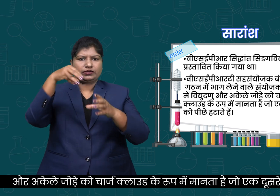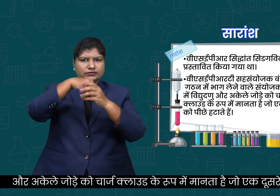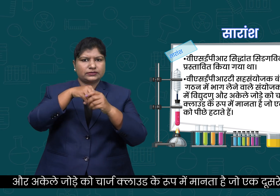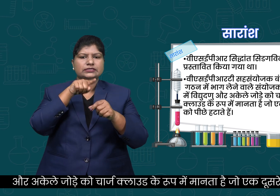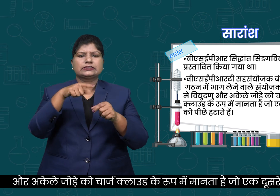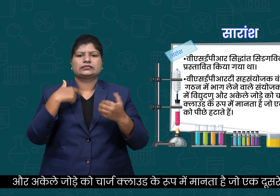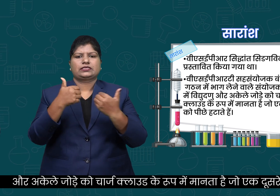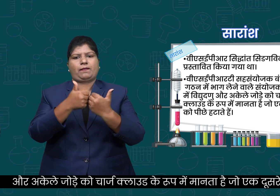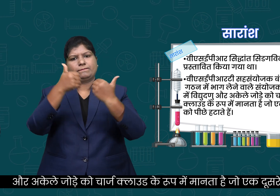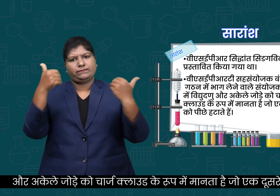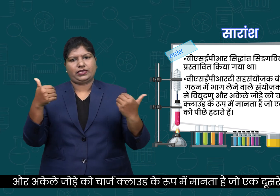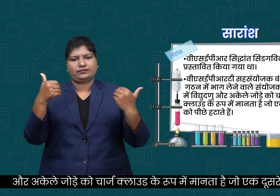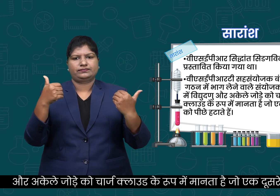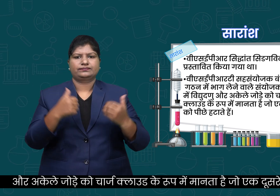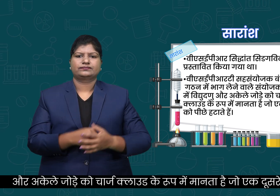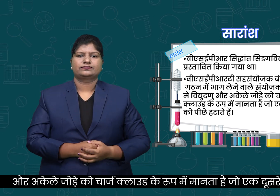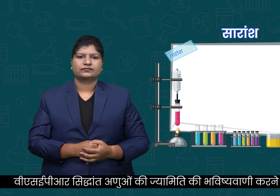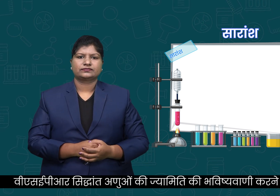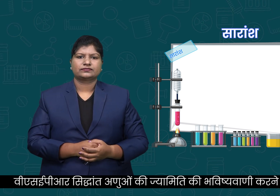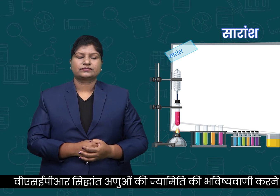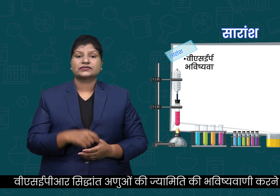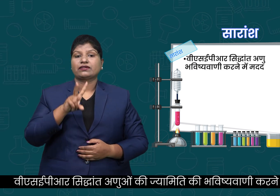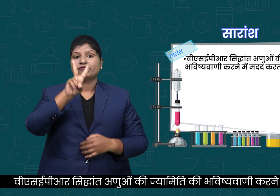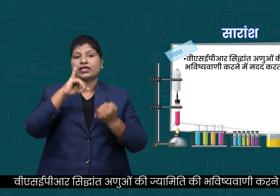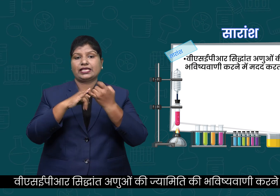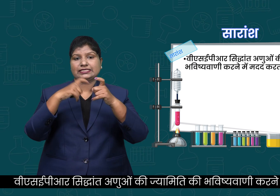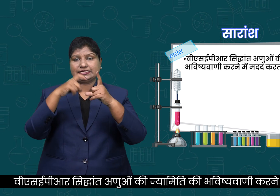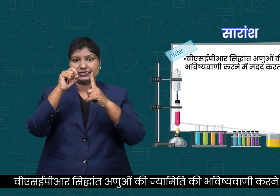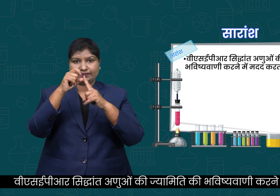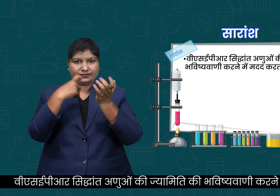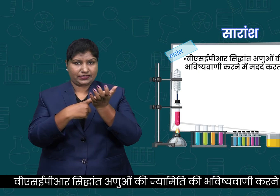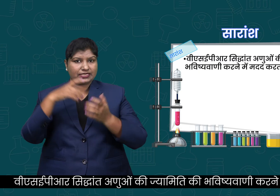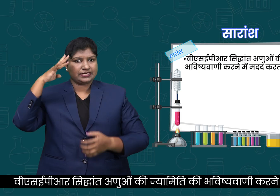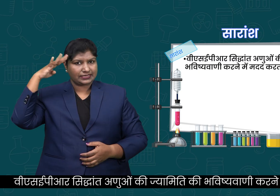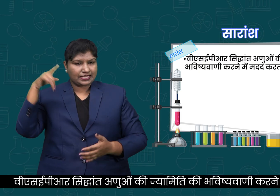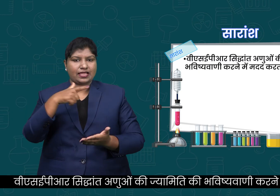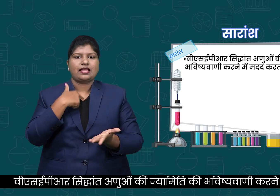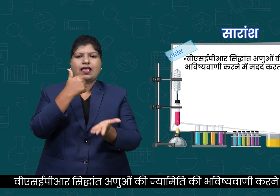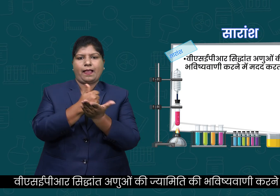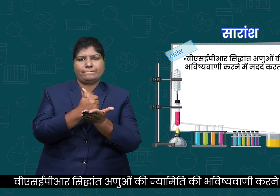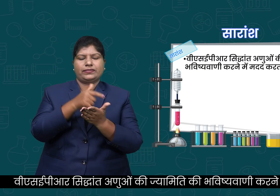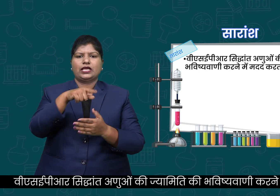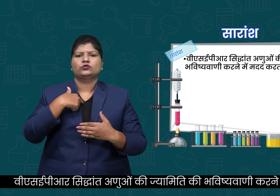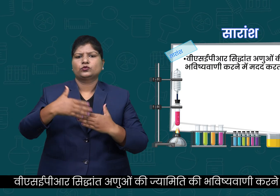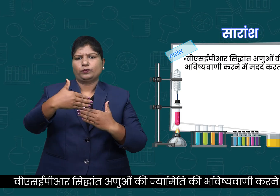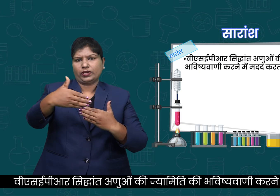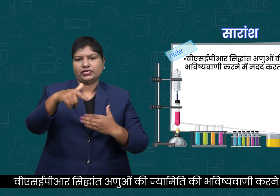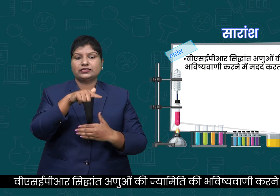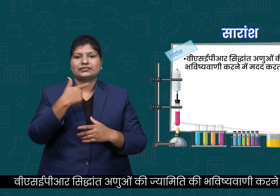को पीछे हटाते हैं। VSPR सिद्धांत अणुओं की ज्यामिति की